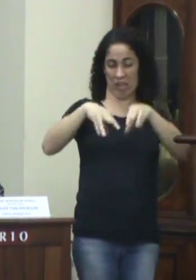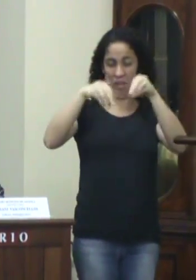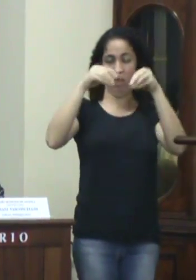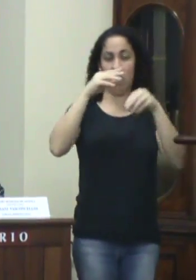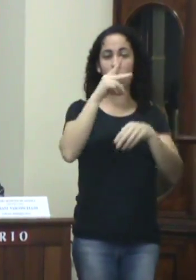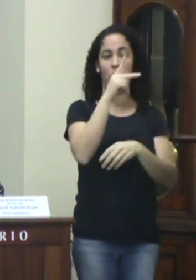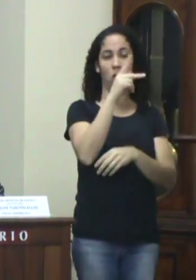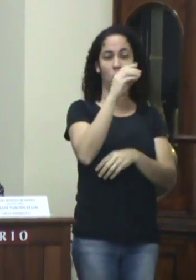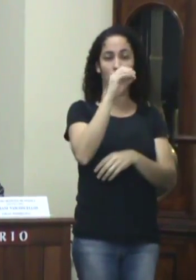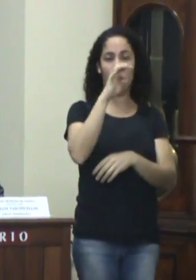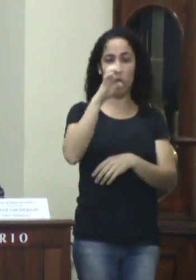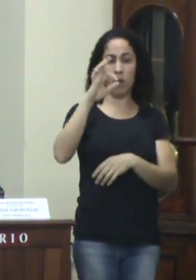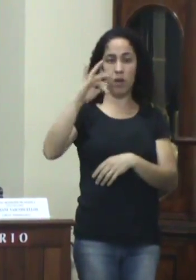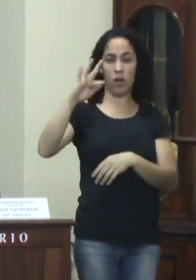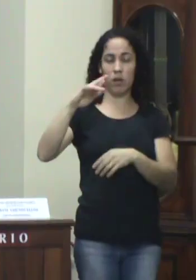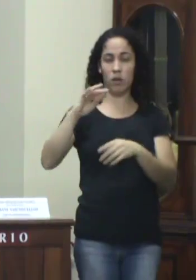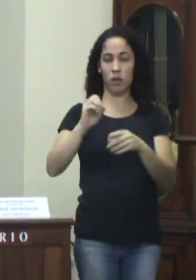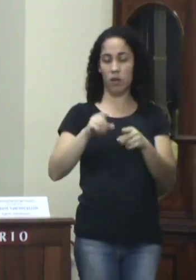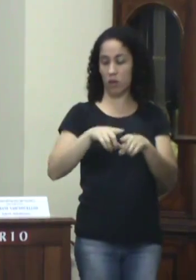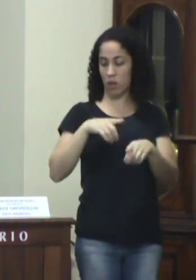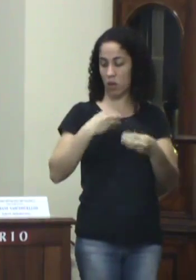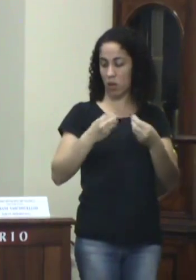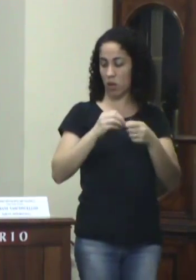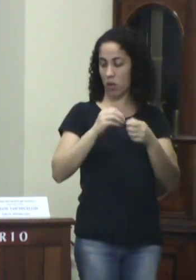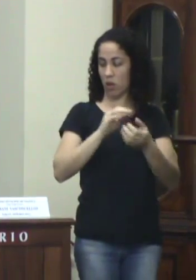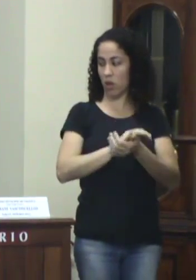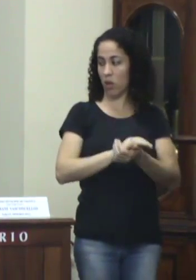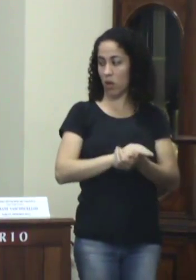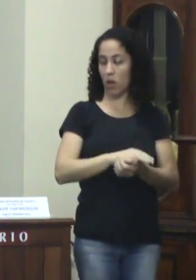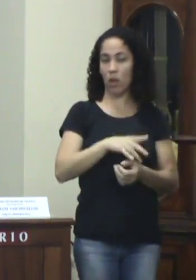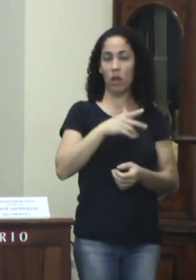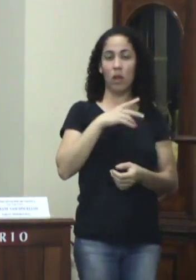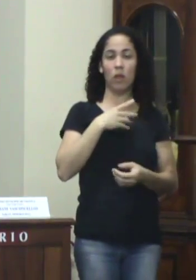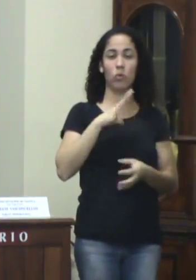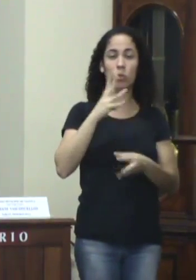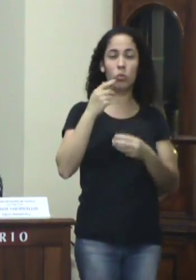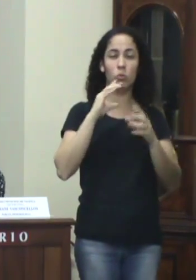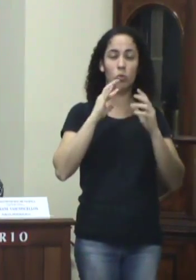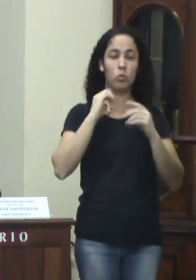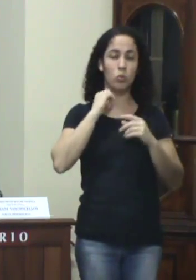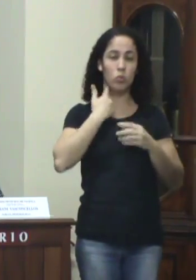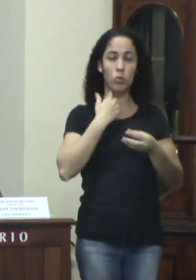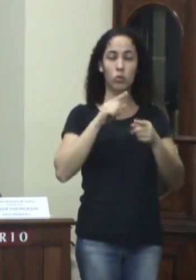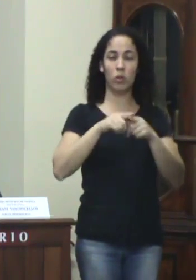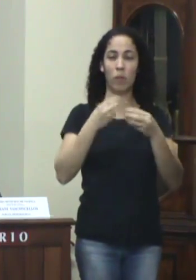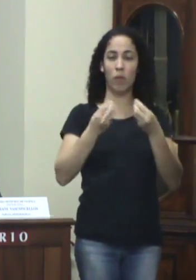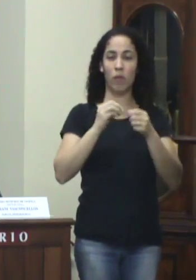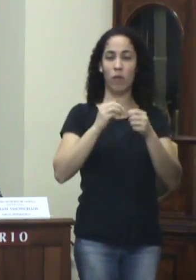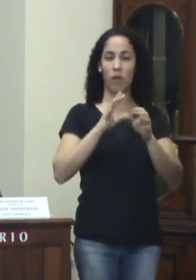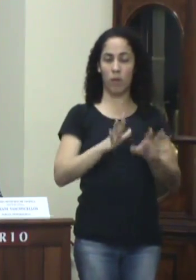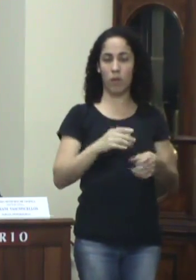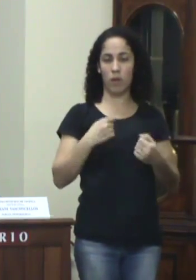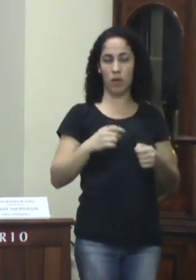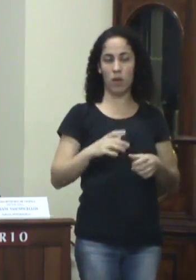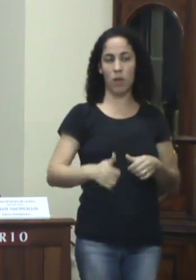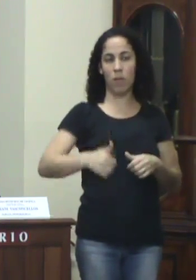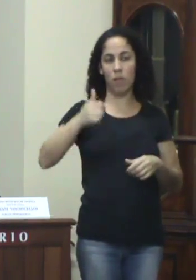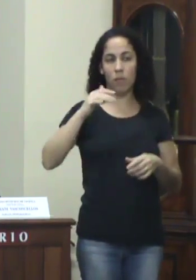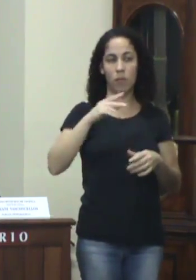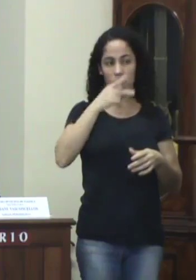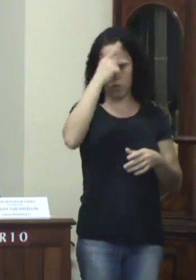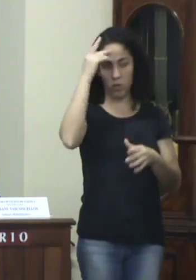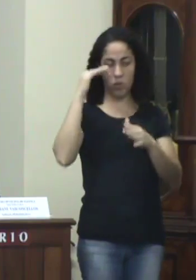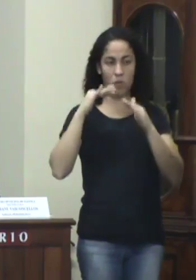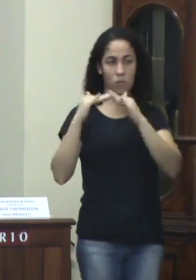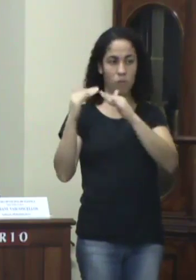Trata-se também de requisito para eficiência do tráfego ou de higiene, conforto e estética urbana. Moradores denunciam